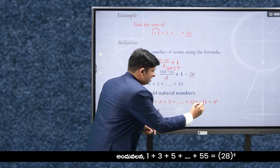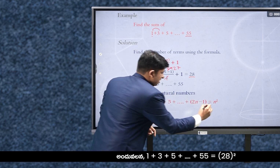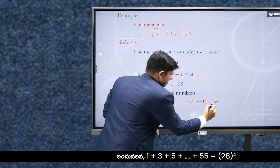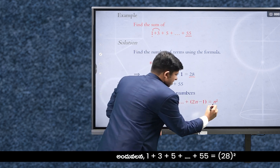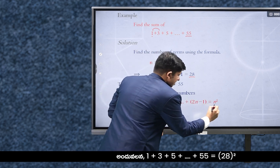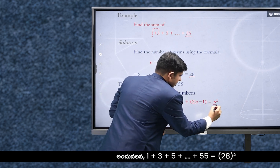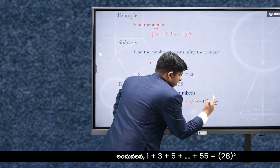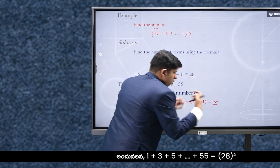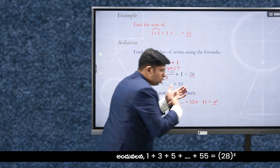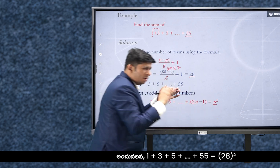28 హోల్ స్క్వేర్.